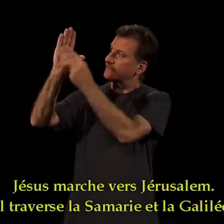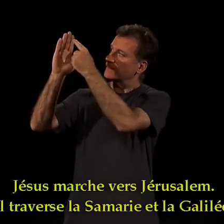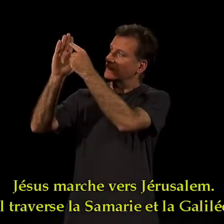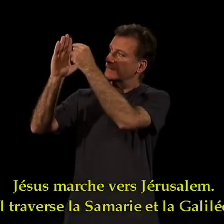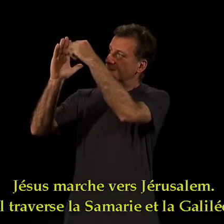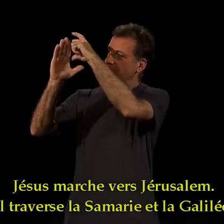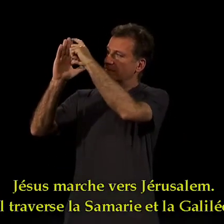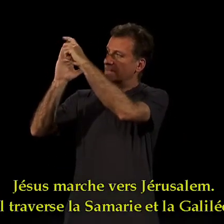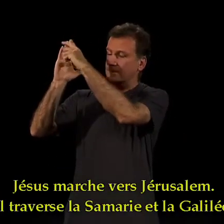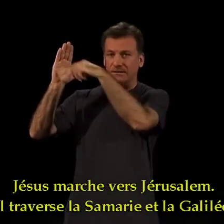Jésus marche vers Jérusalem.